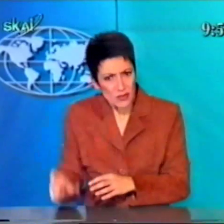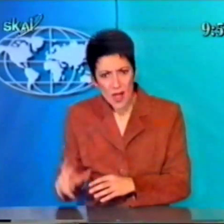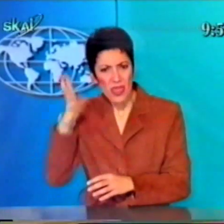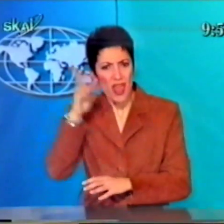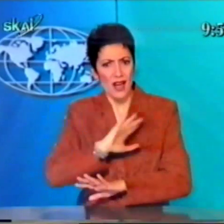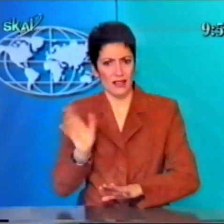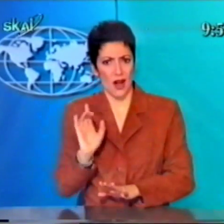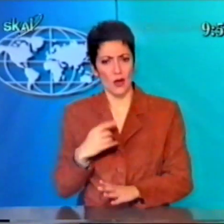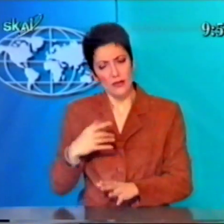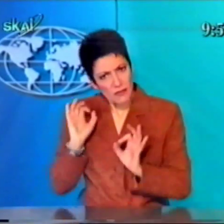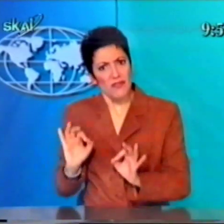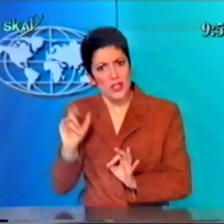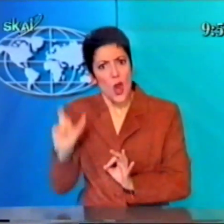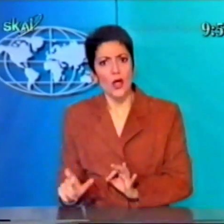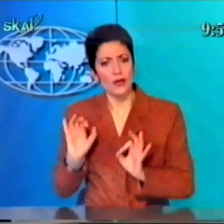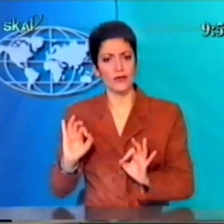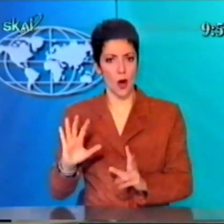δραματικά ερωτήματα της τυγερής δολοφονίας.